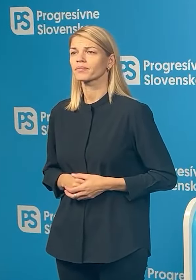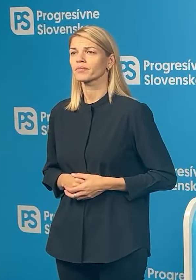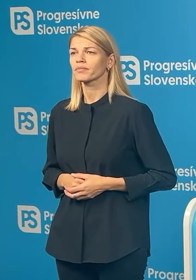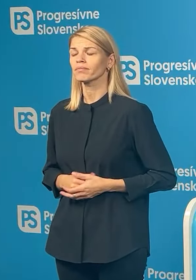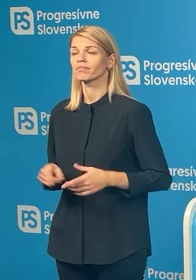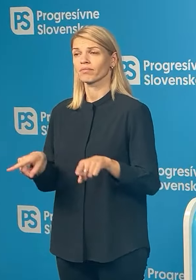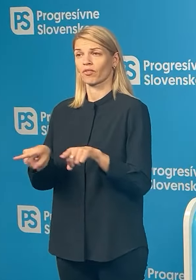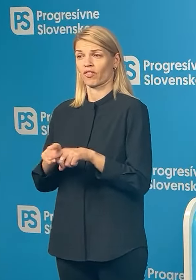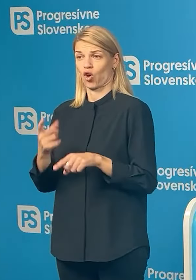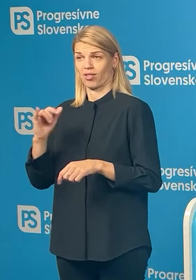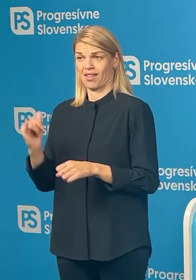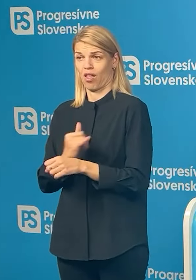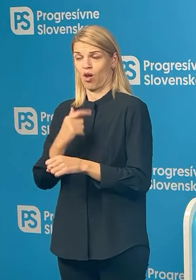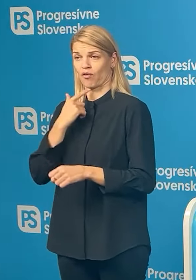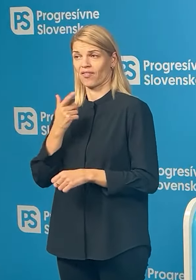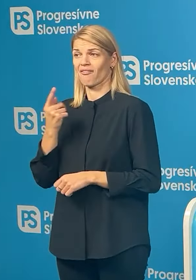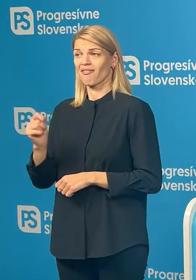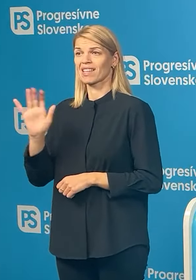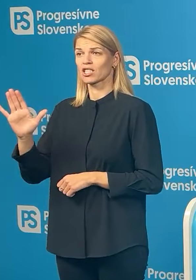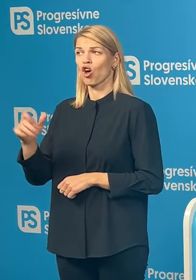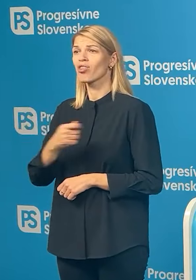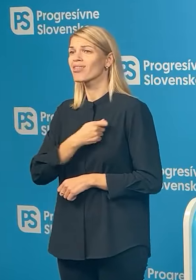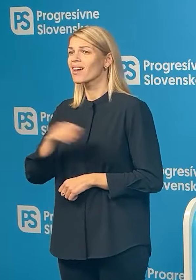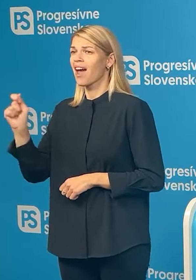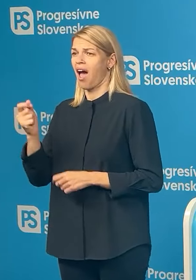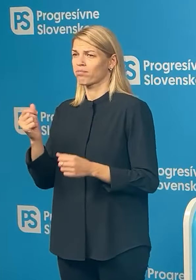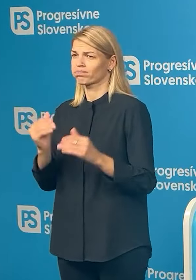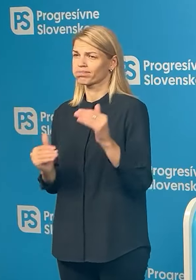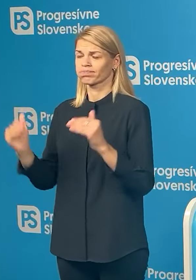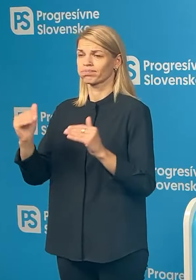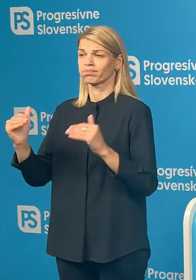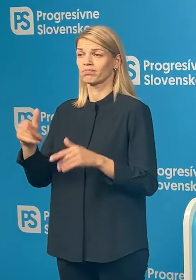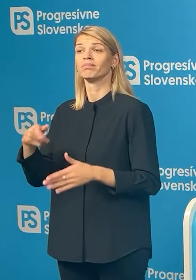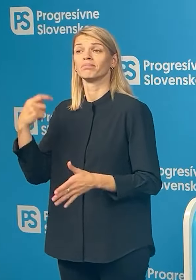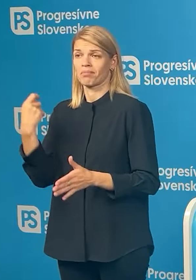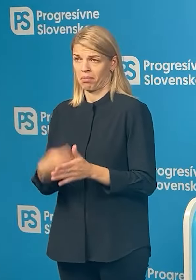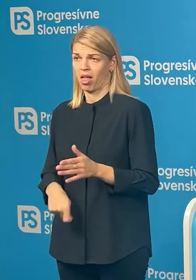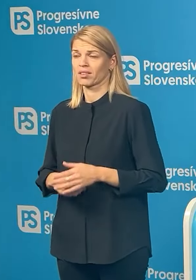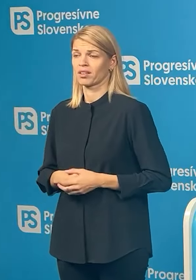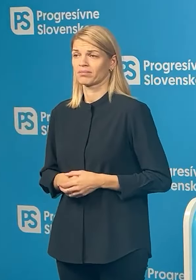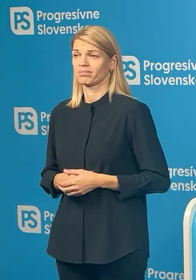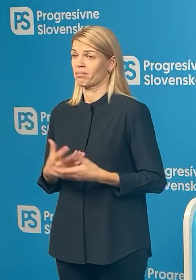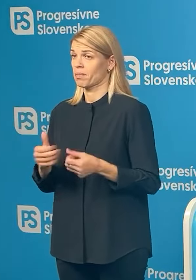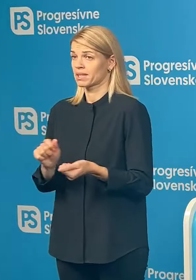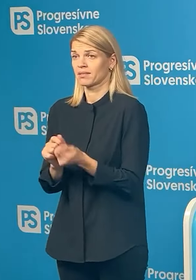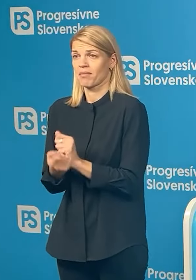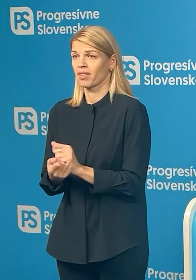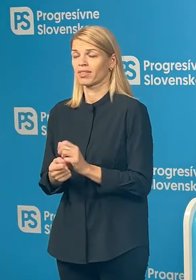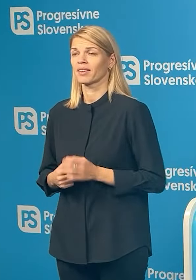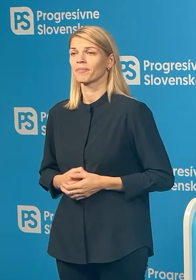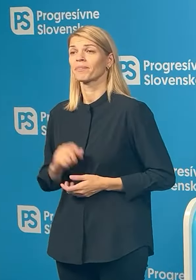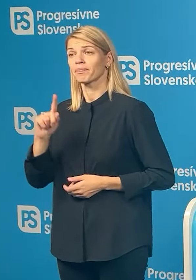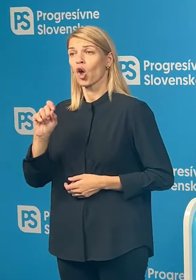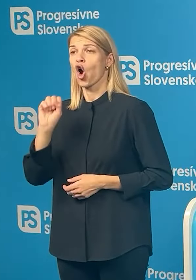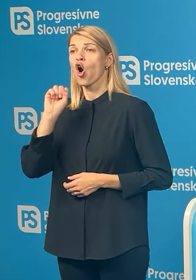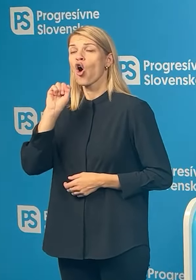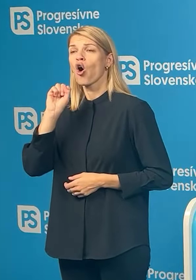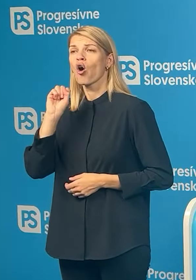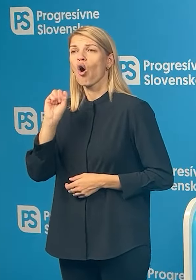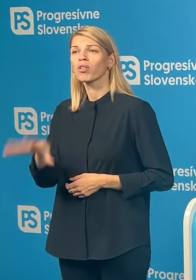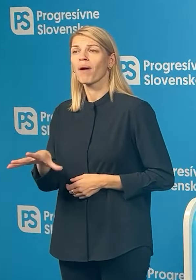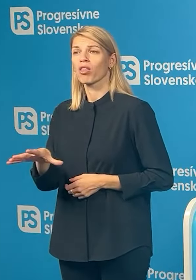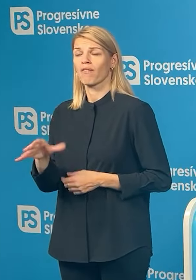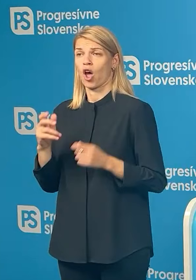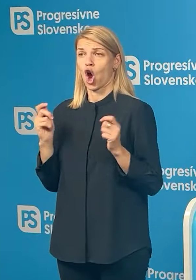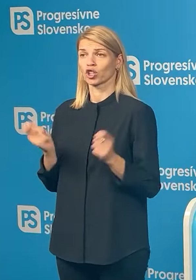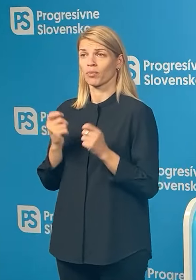že nás od januára čaká Ficová drahota. To všetko platí, na tom sa nič nemení. Ale v súvislosti s odpadovým hospodárstvom